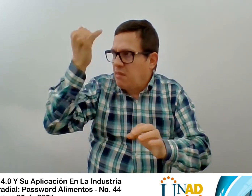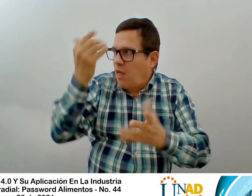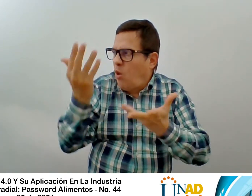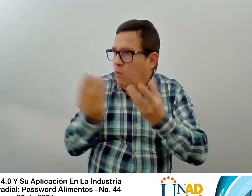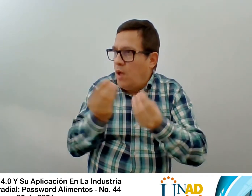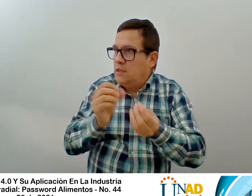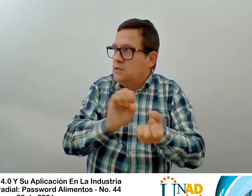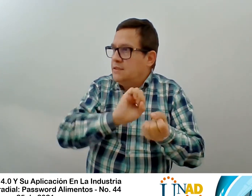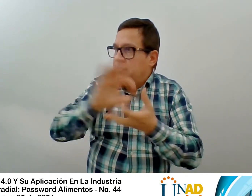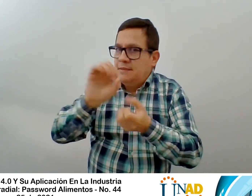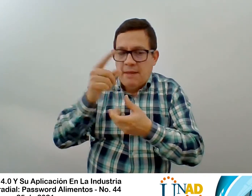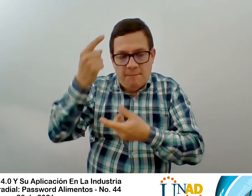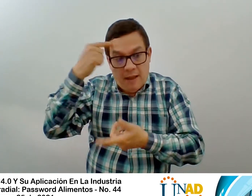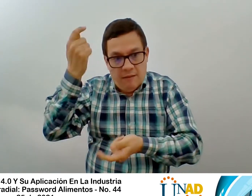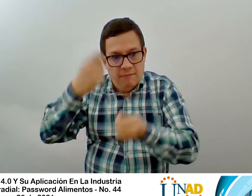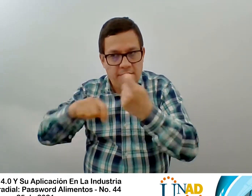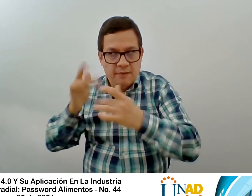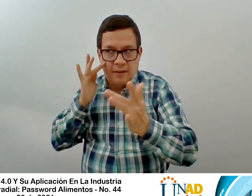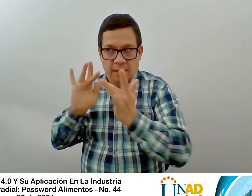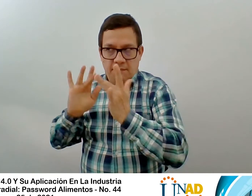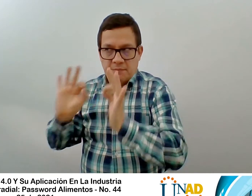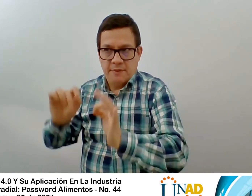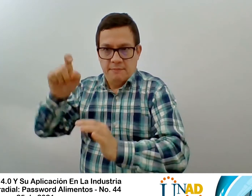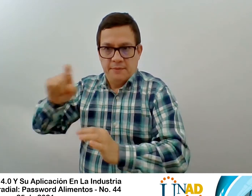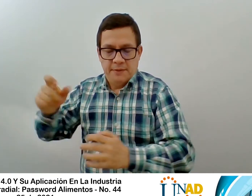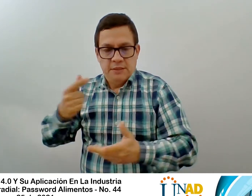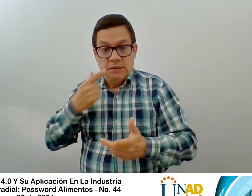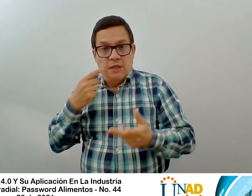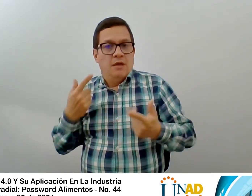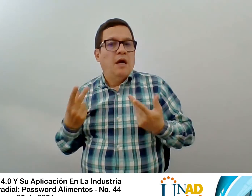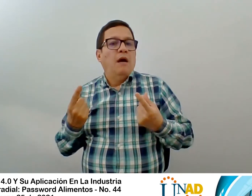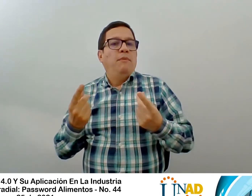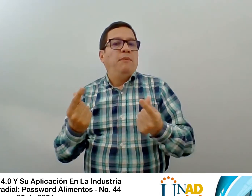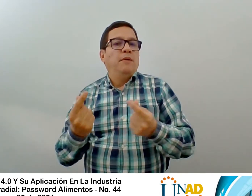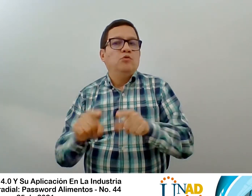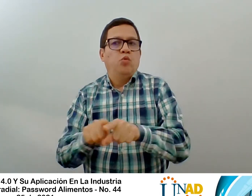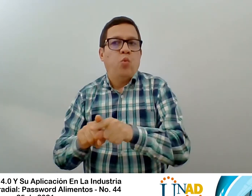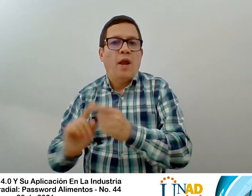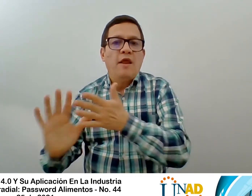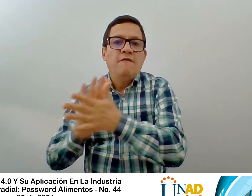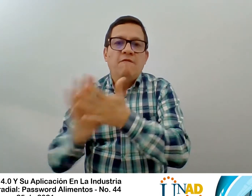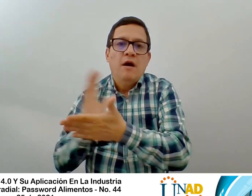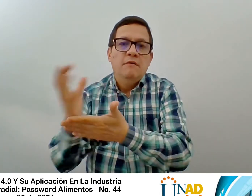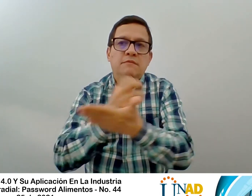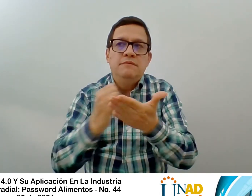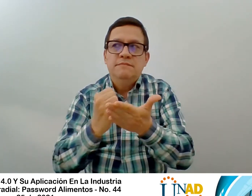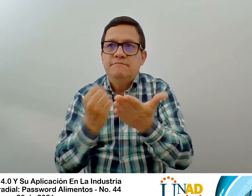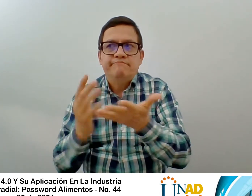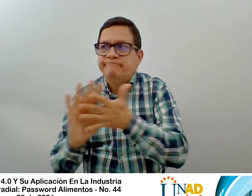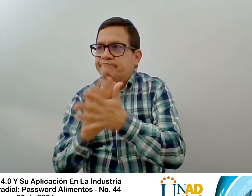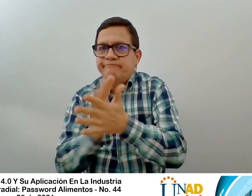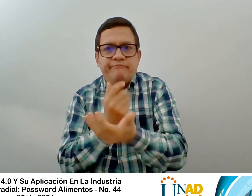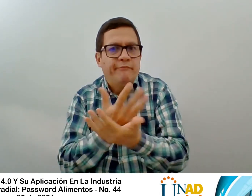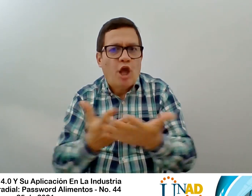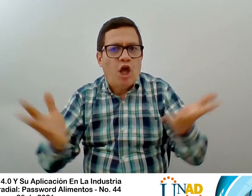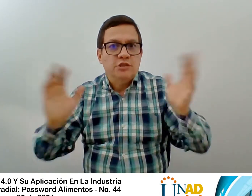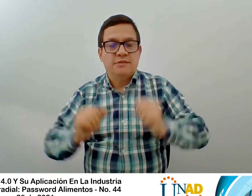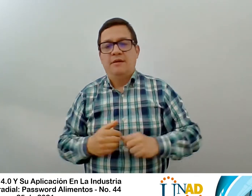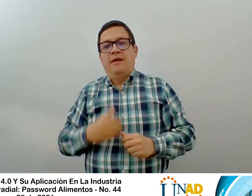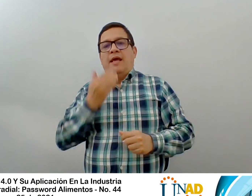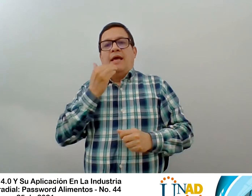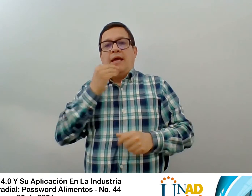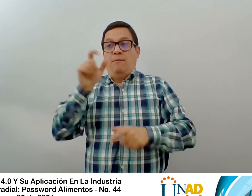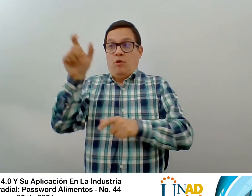ciertos productos en ciertos sectores, porque se va a tener una agilidad mayor en la consecución y análisis de la